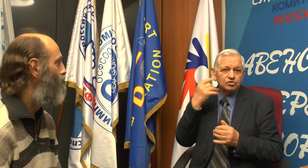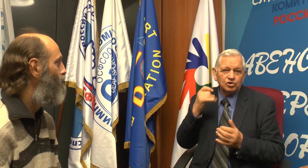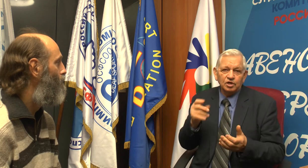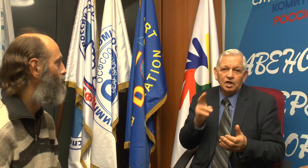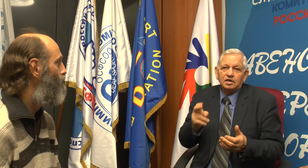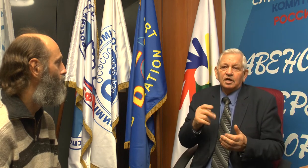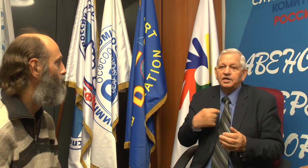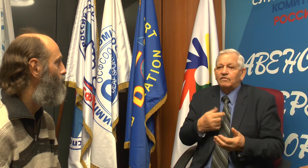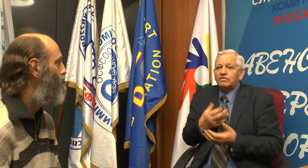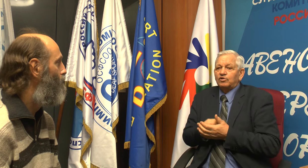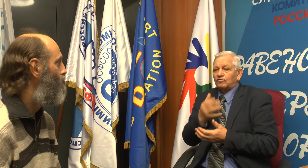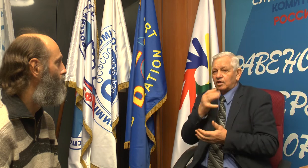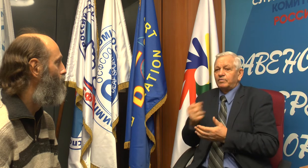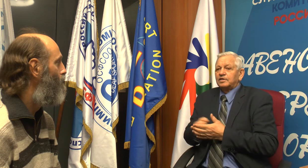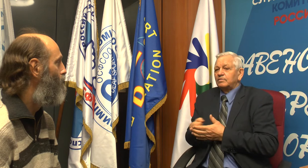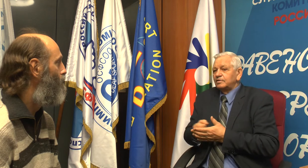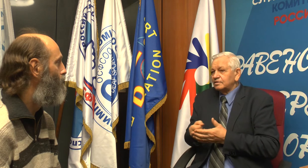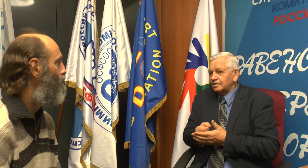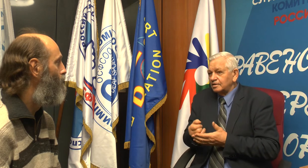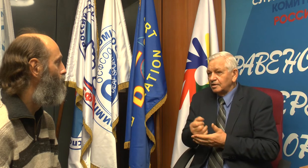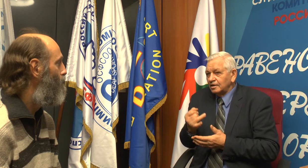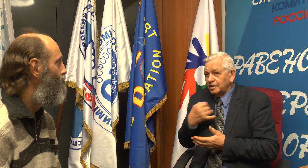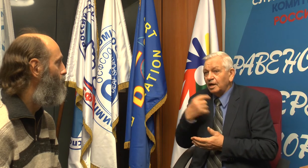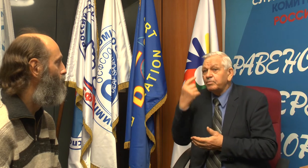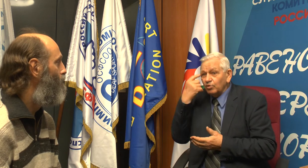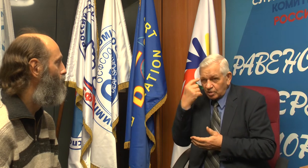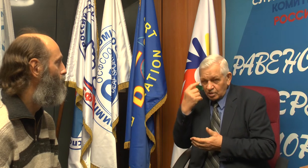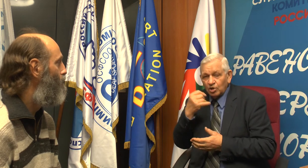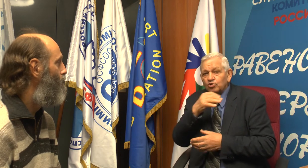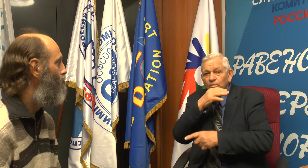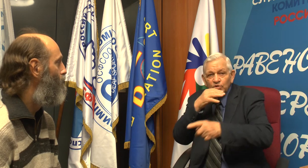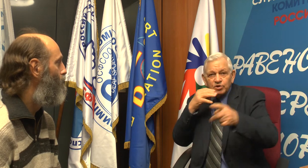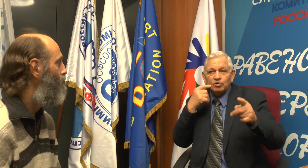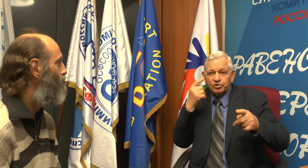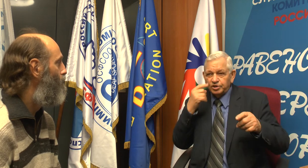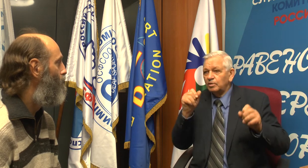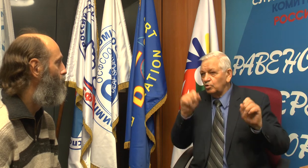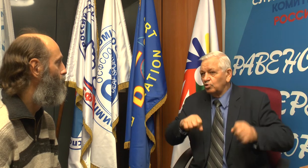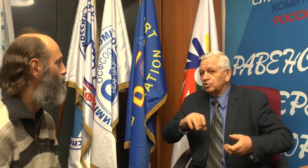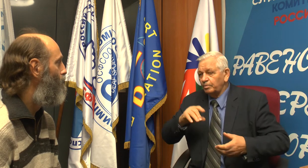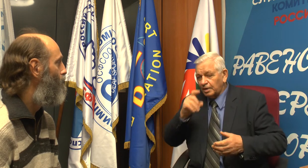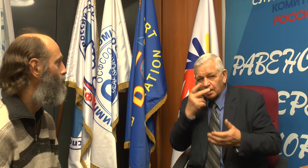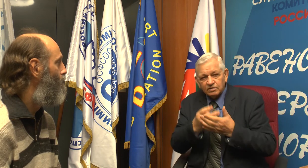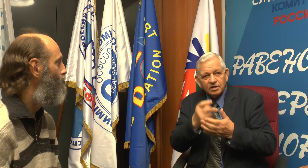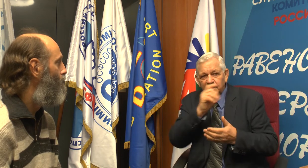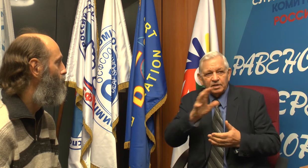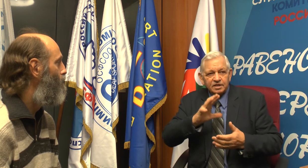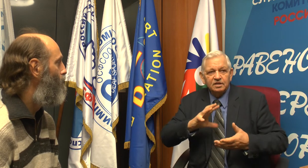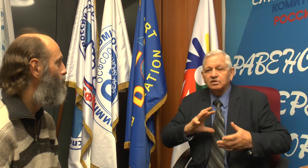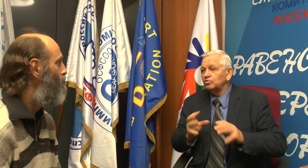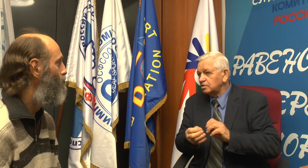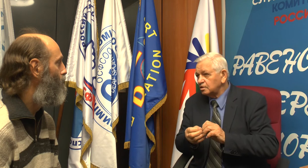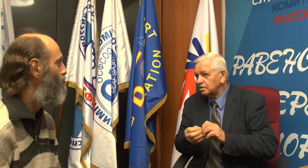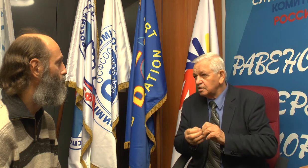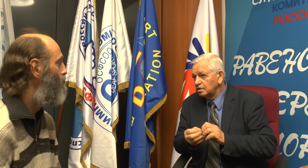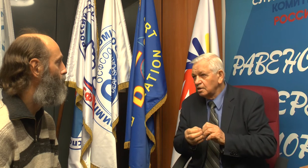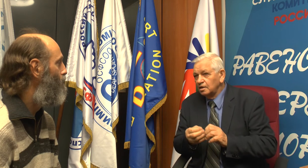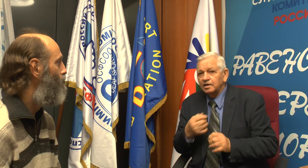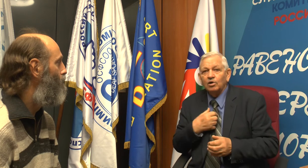слышащих, как я в свое время добился. Я понял, что многие глухие могут показывать неплохие результаты. Я